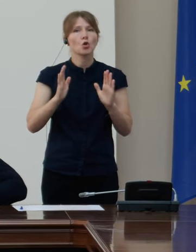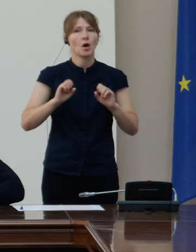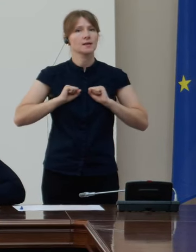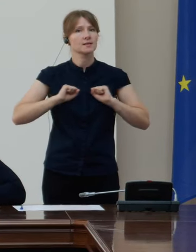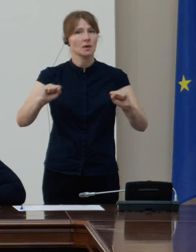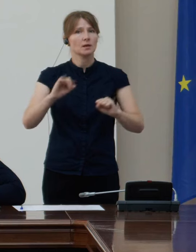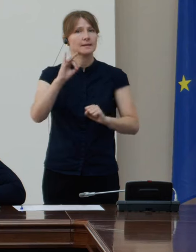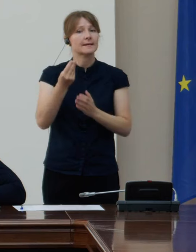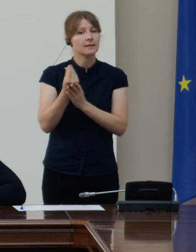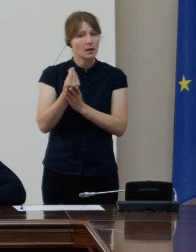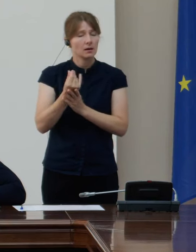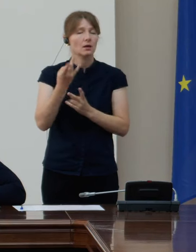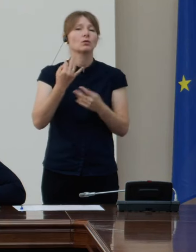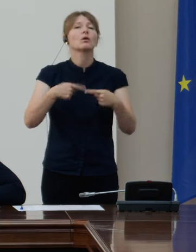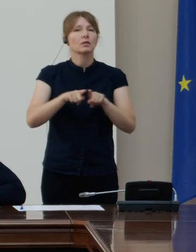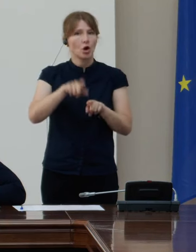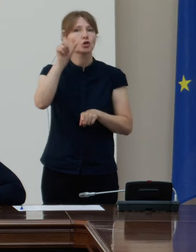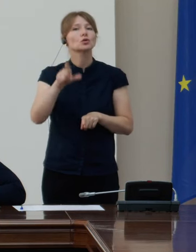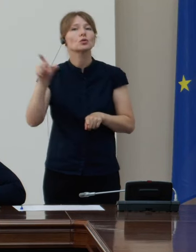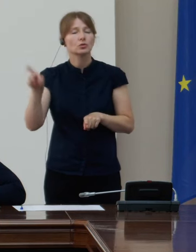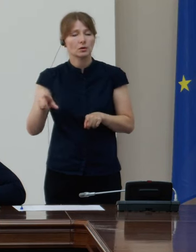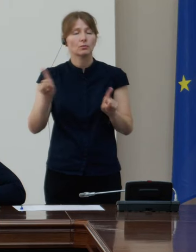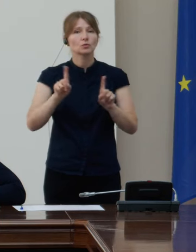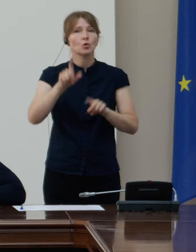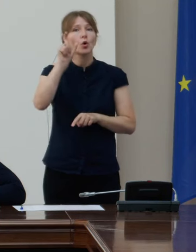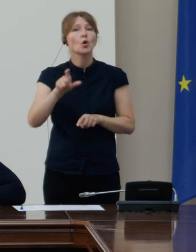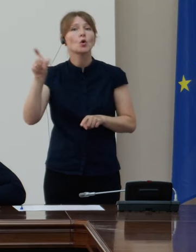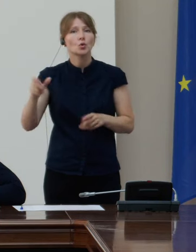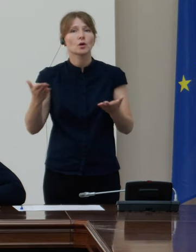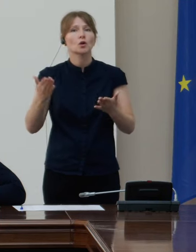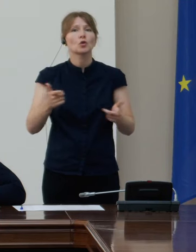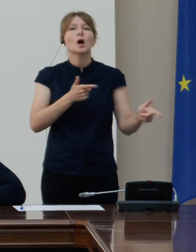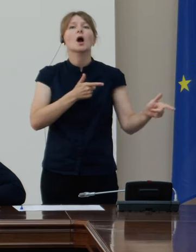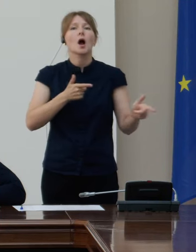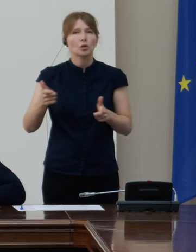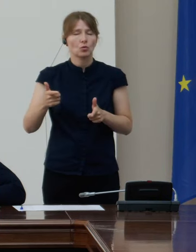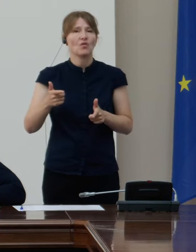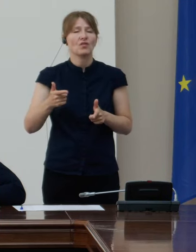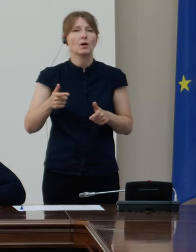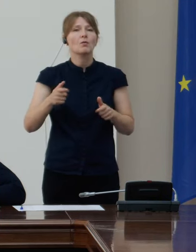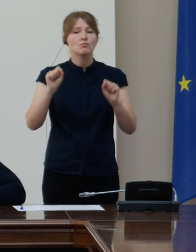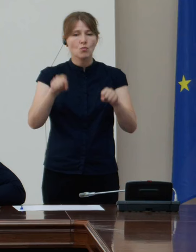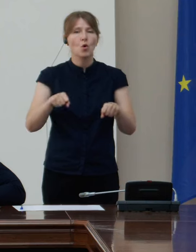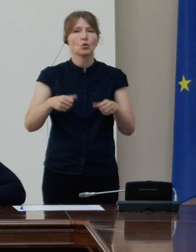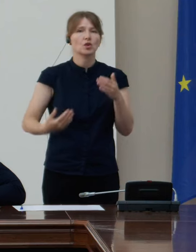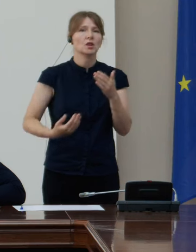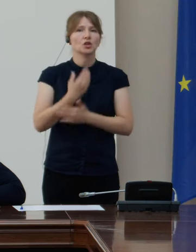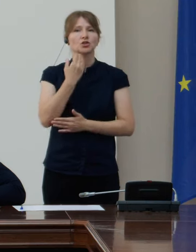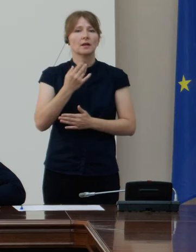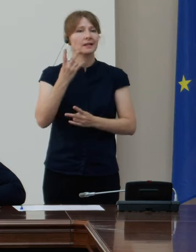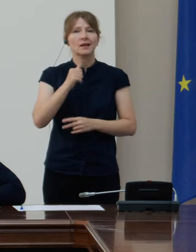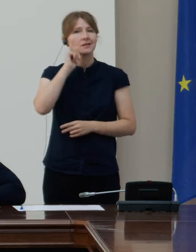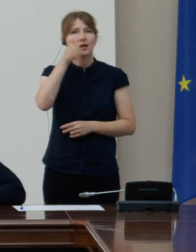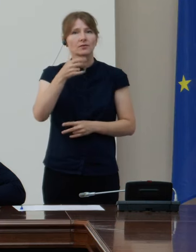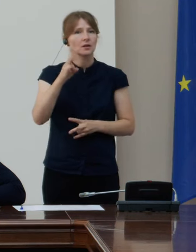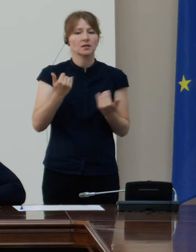necesită și oameni care sunt cel puțin gata să înceapă ieri Nu astăzi și nu mâine,